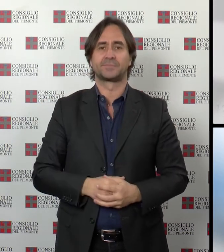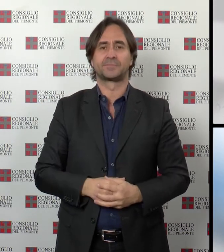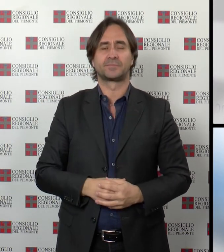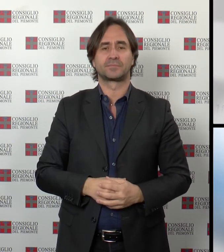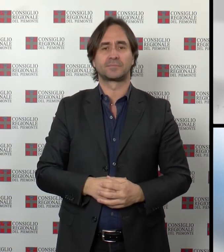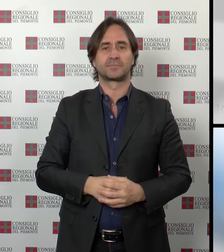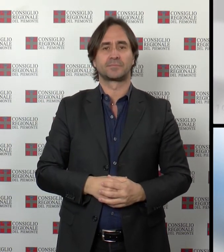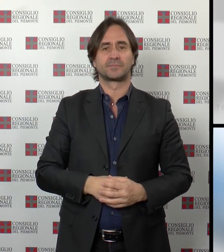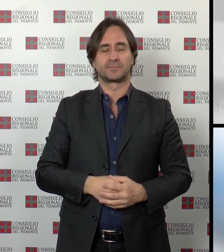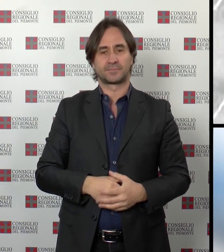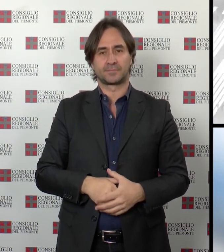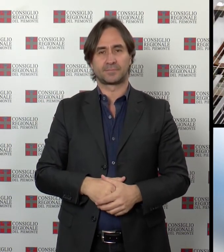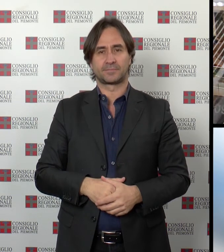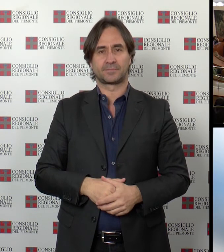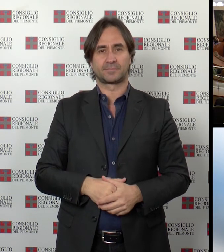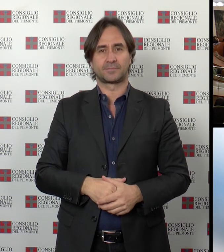In primo piano.